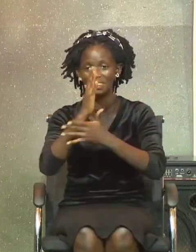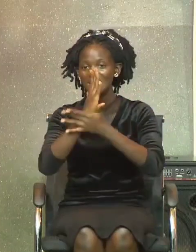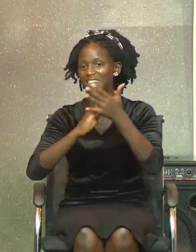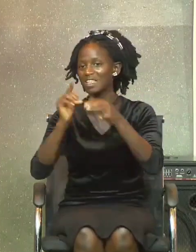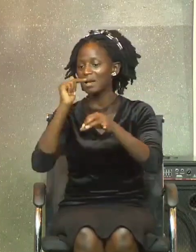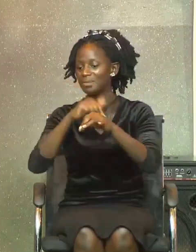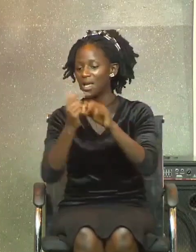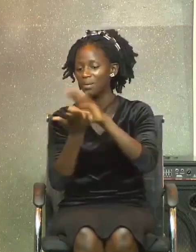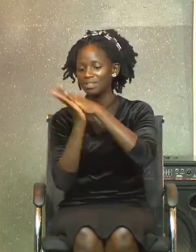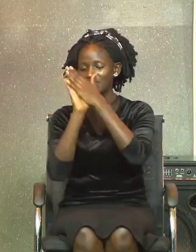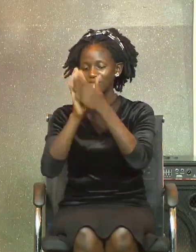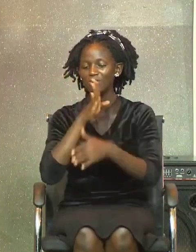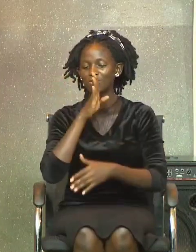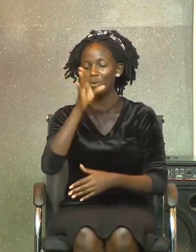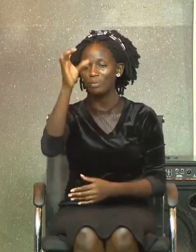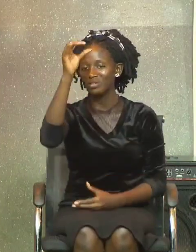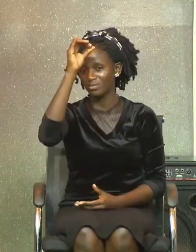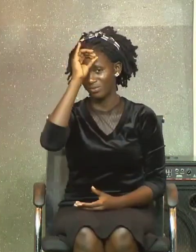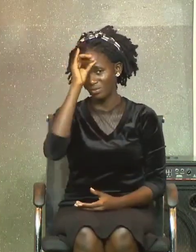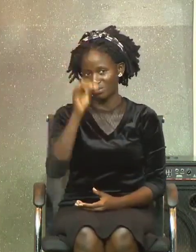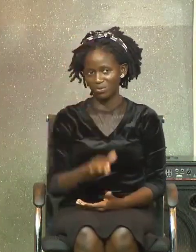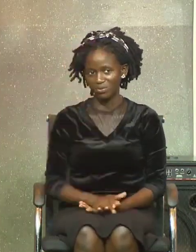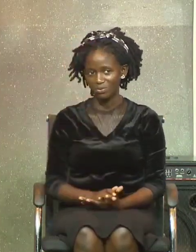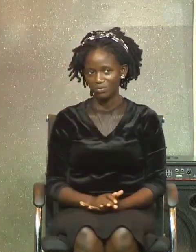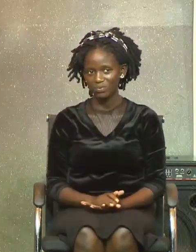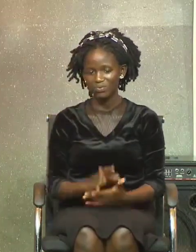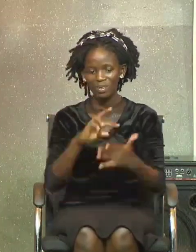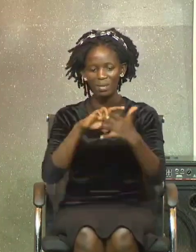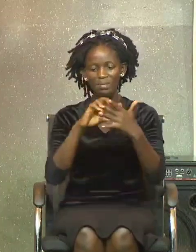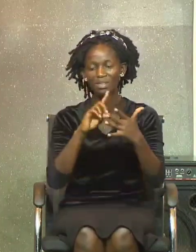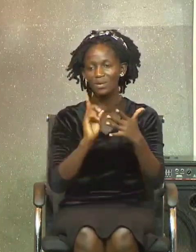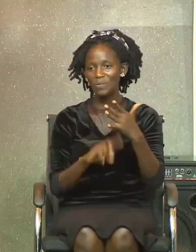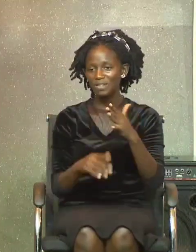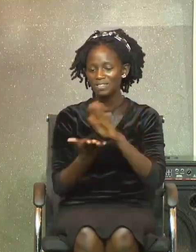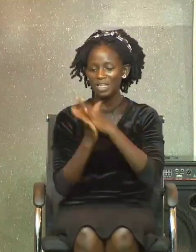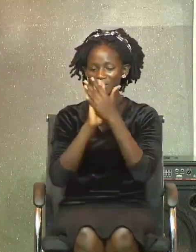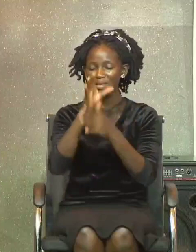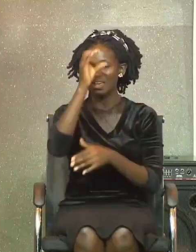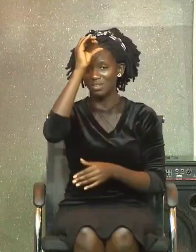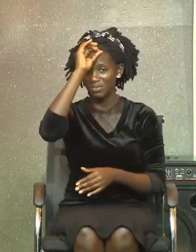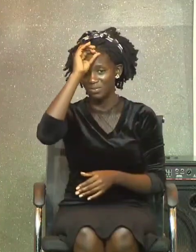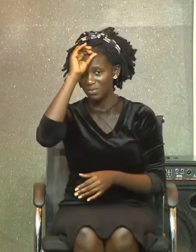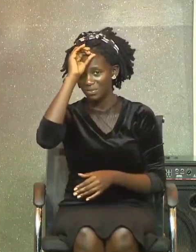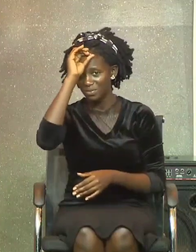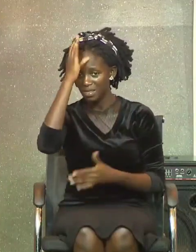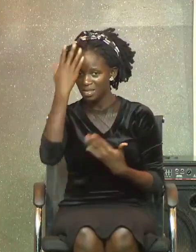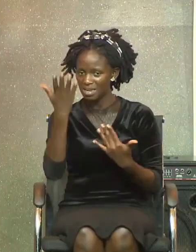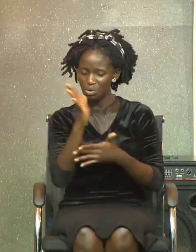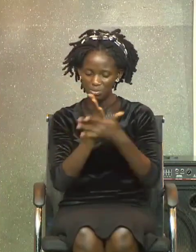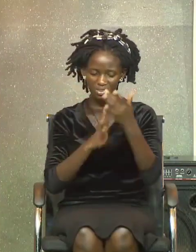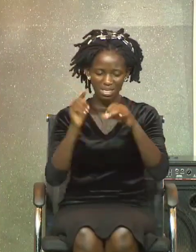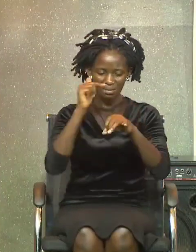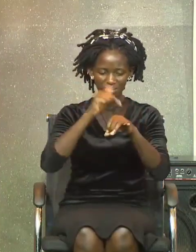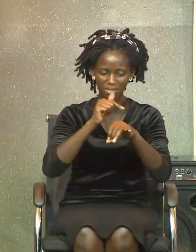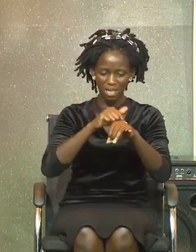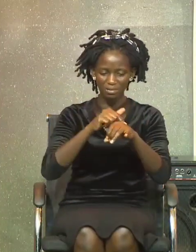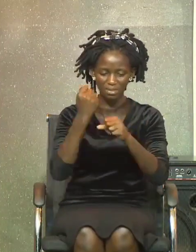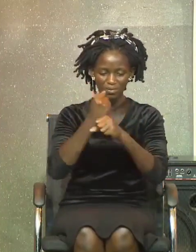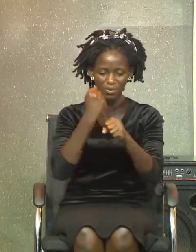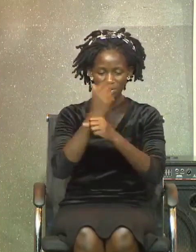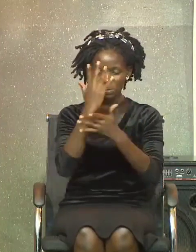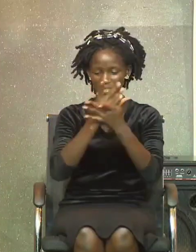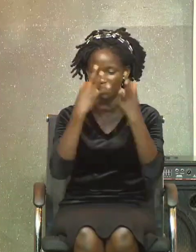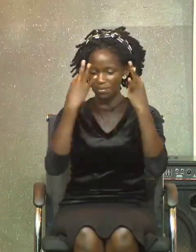bafuukirako abasiru kiriwa kyentegeeza okufuuka omusiru n'oba nebyokola ebiyinza